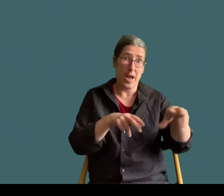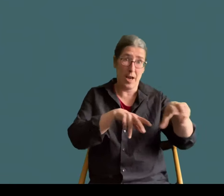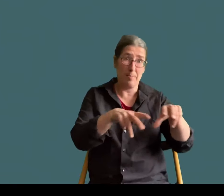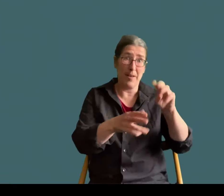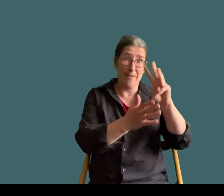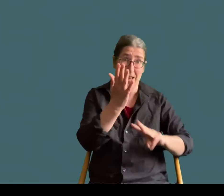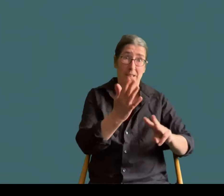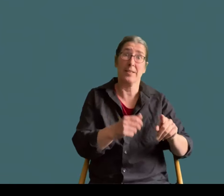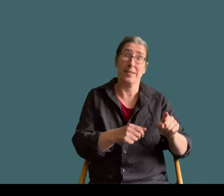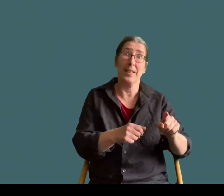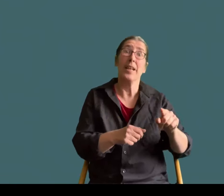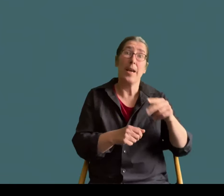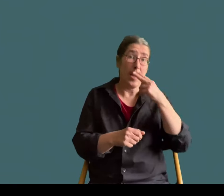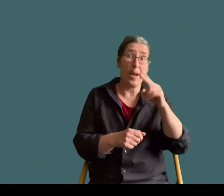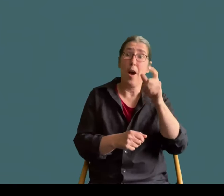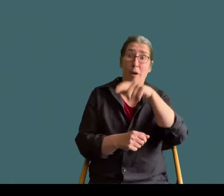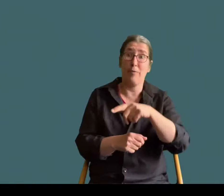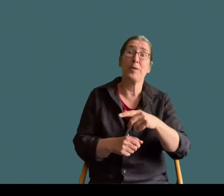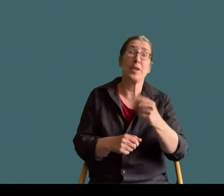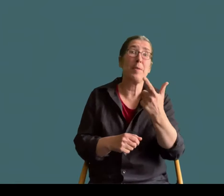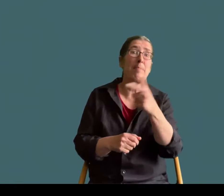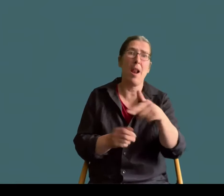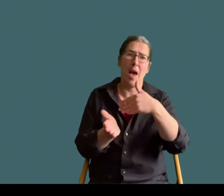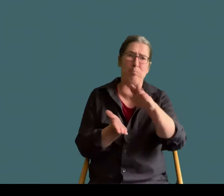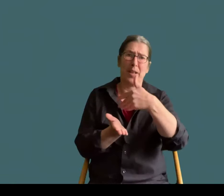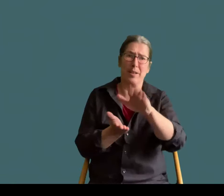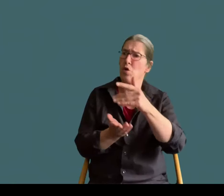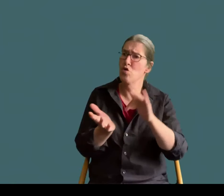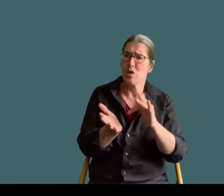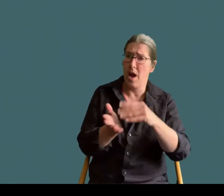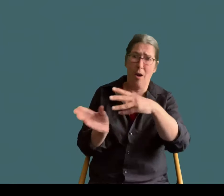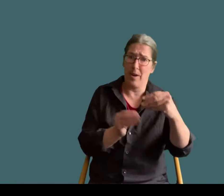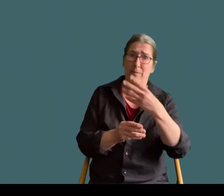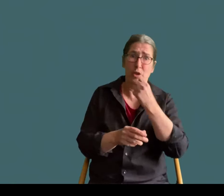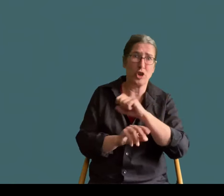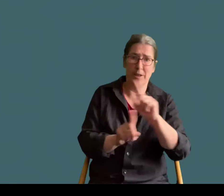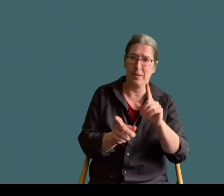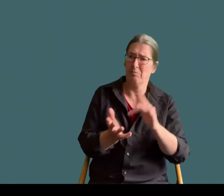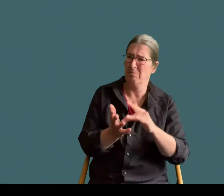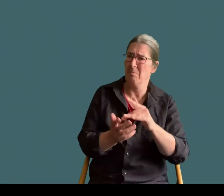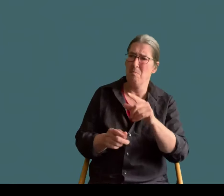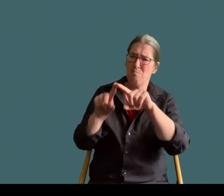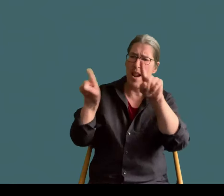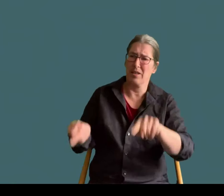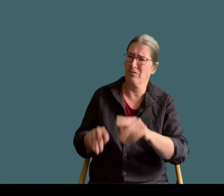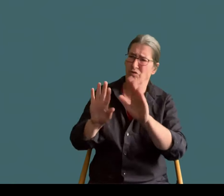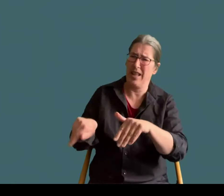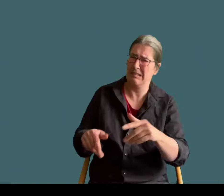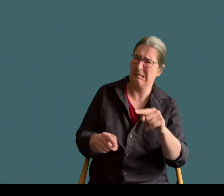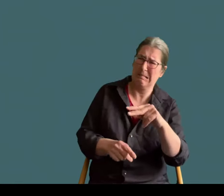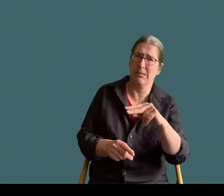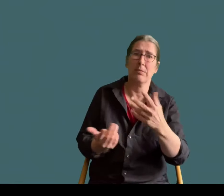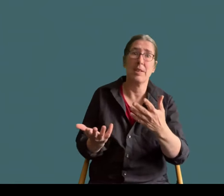zweimal abgelehnt hatte. Die wollten den nicht aufnehmen, weil sie seine Bilder zu schlecht fanden. Und ich möchte euch jetzt zeigen, warum.